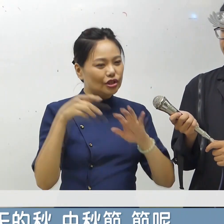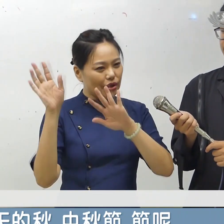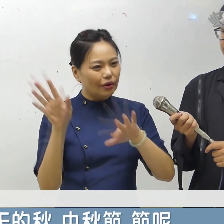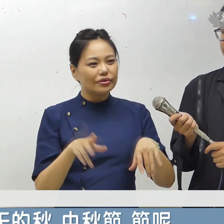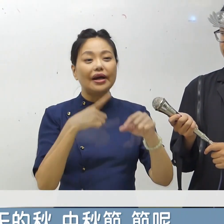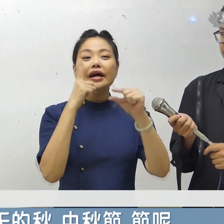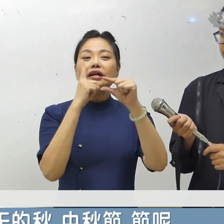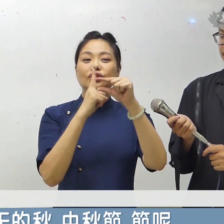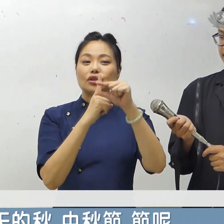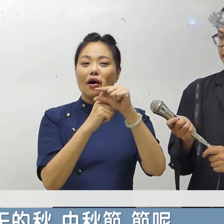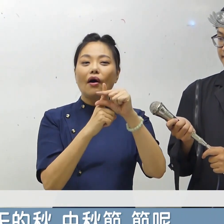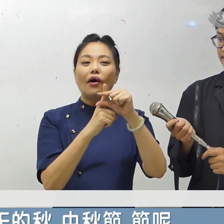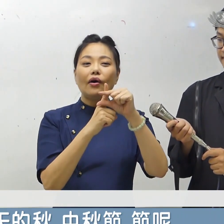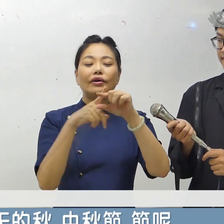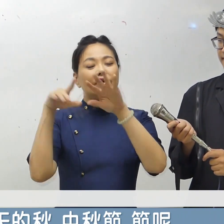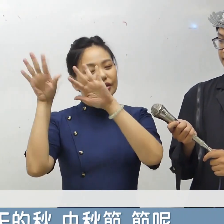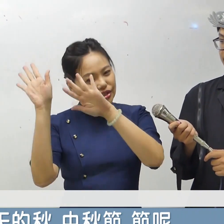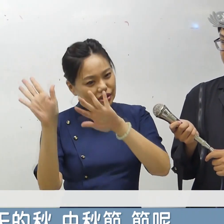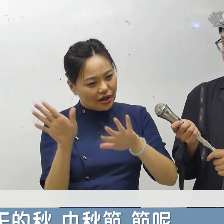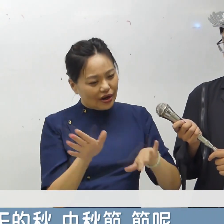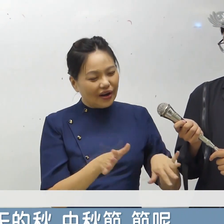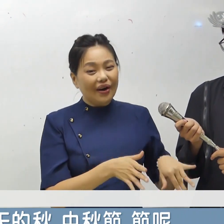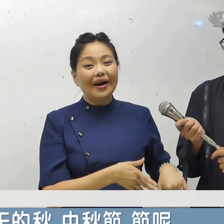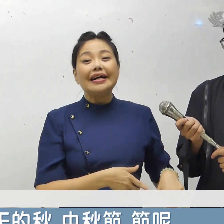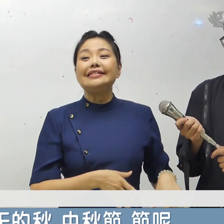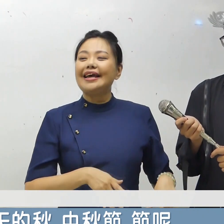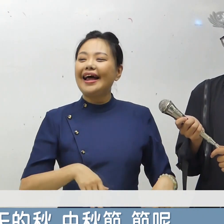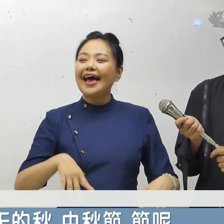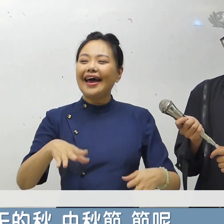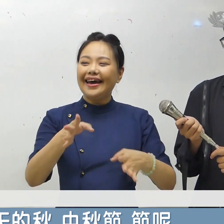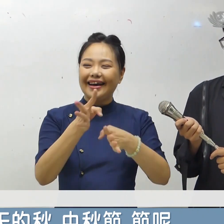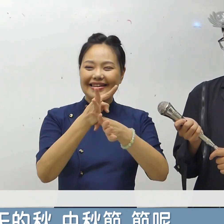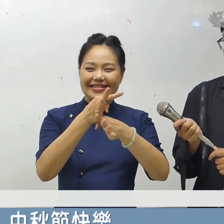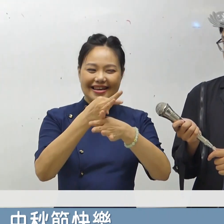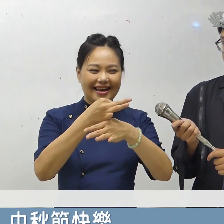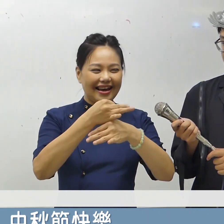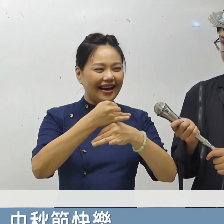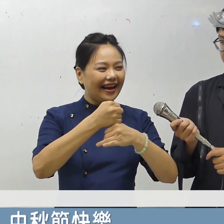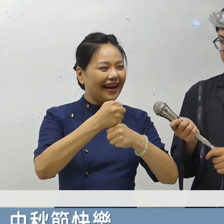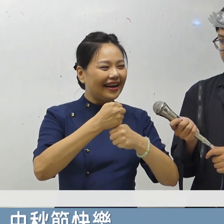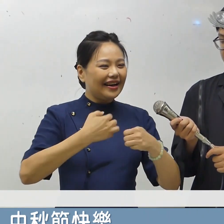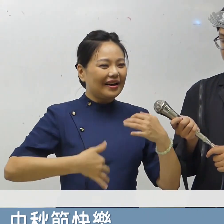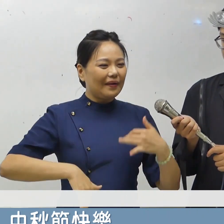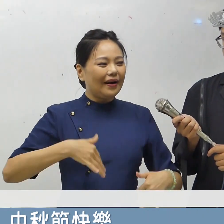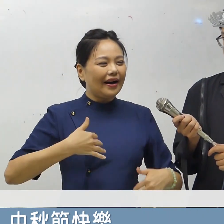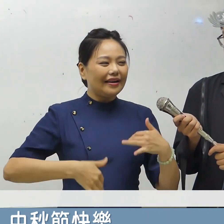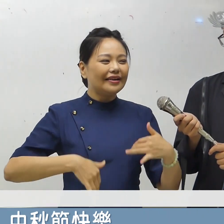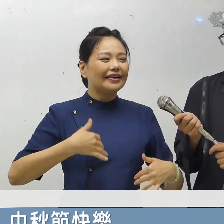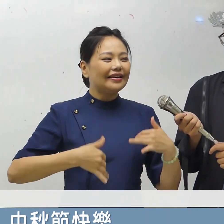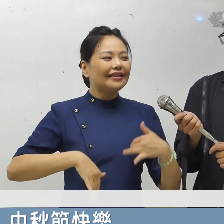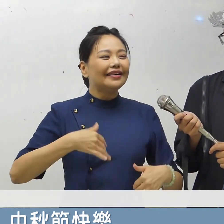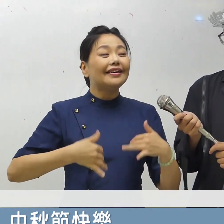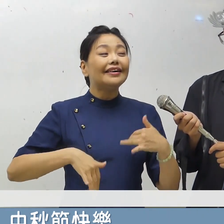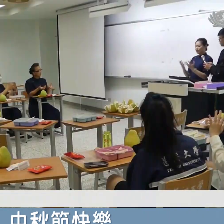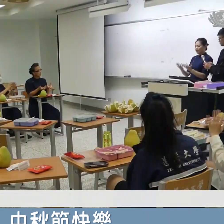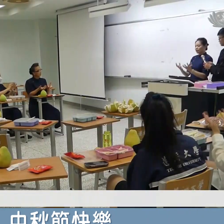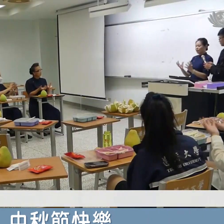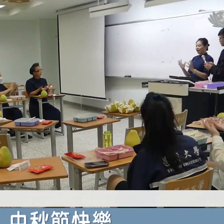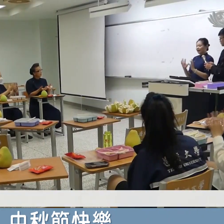秋分，中秋节节快乐。 手